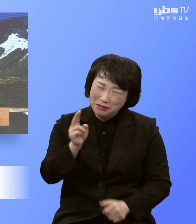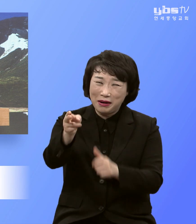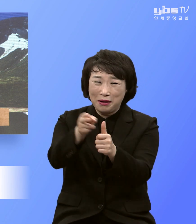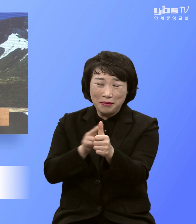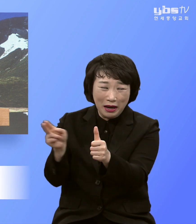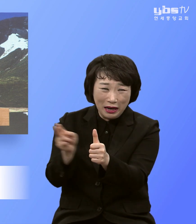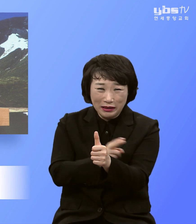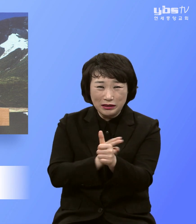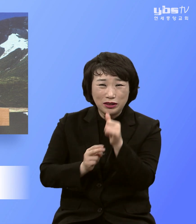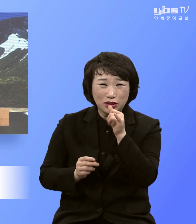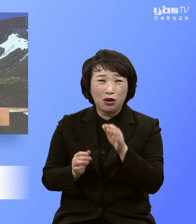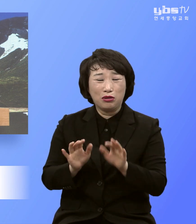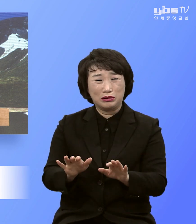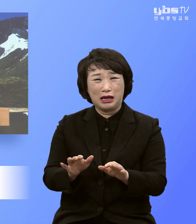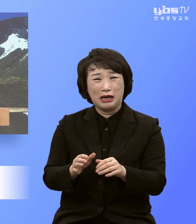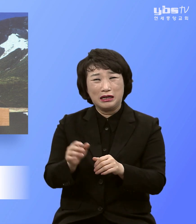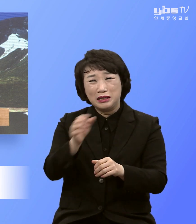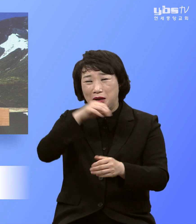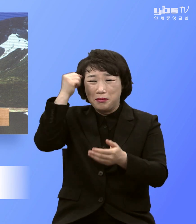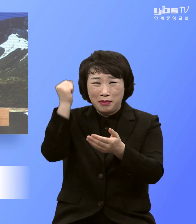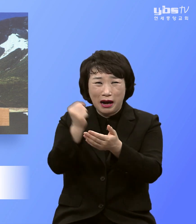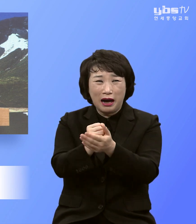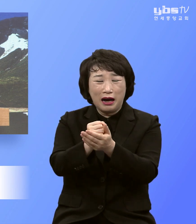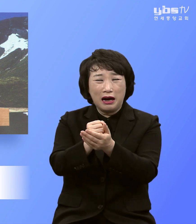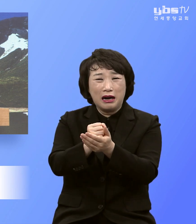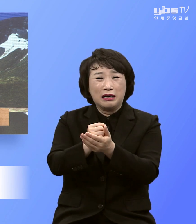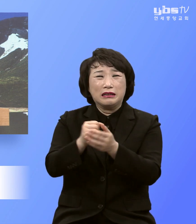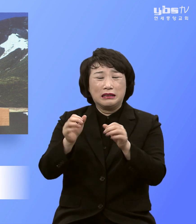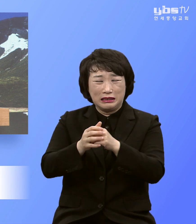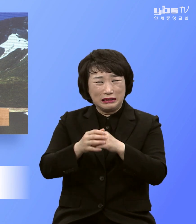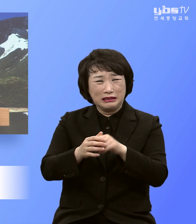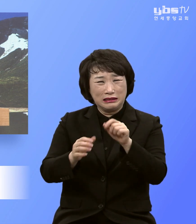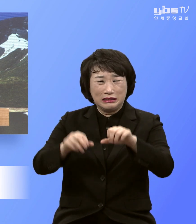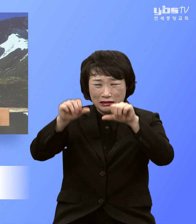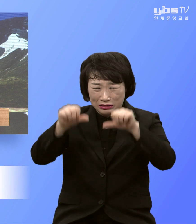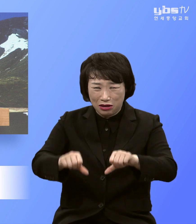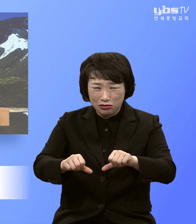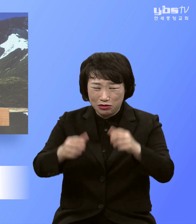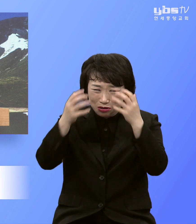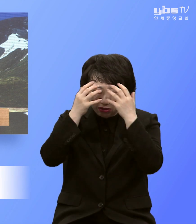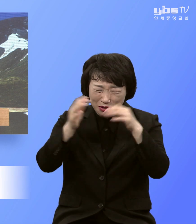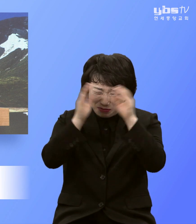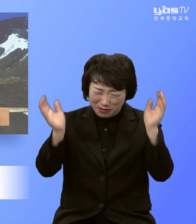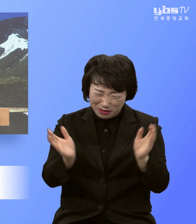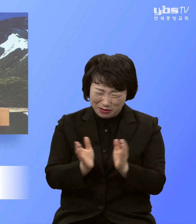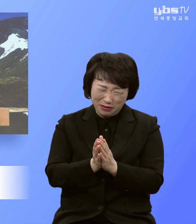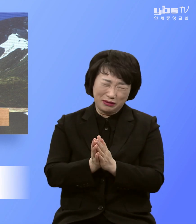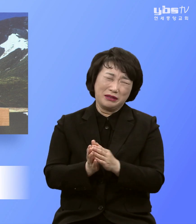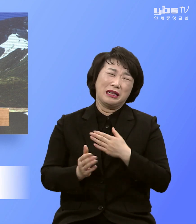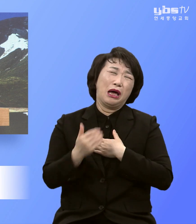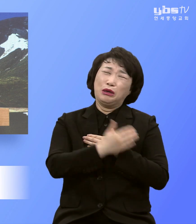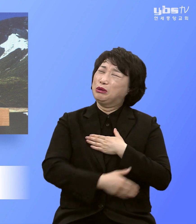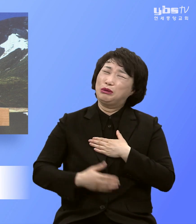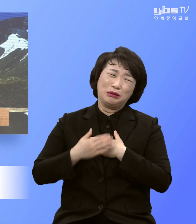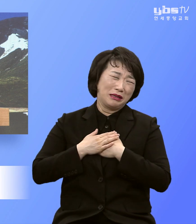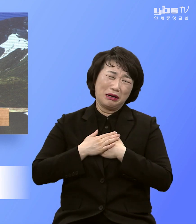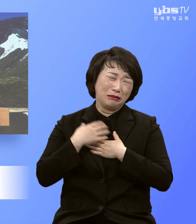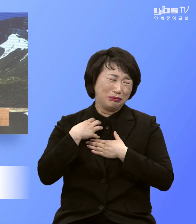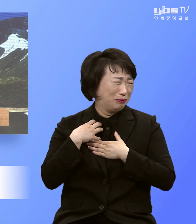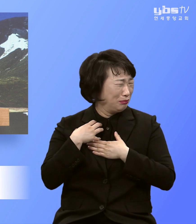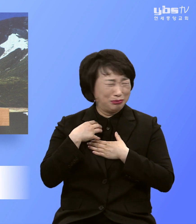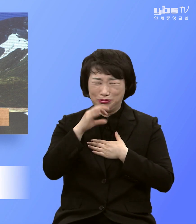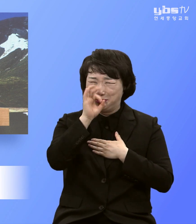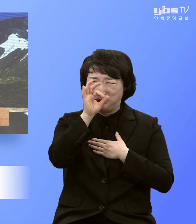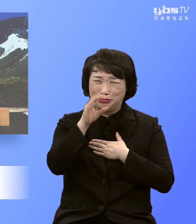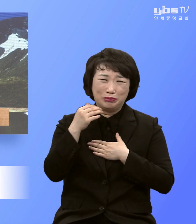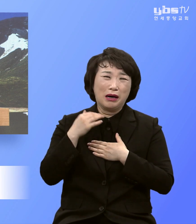매질, 모진 찔림, 모진 저주, 모진 고통을 내 육체로 감당할